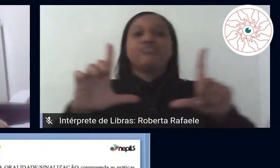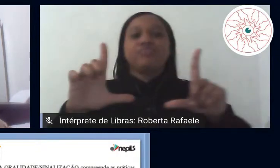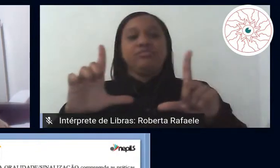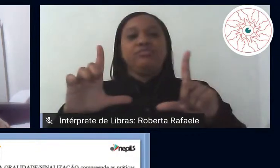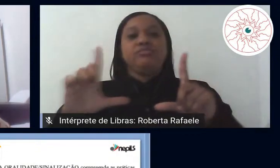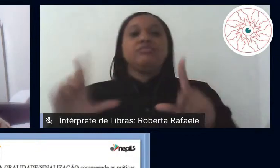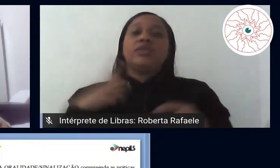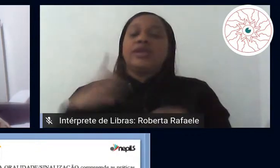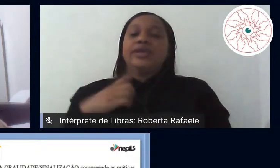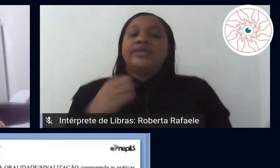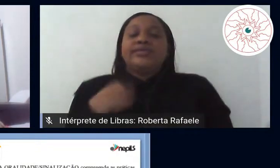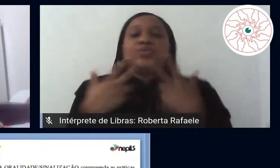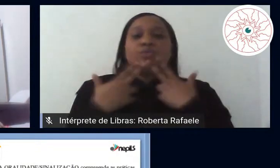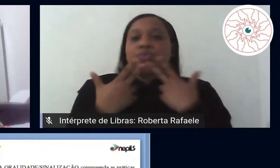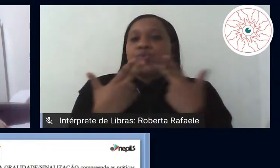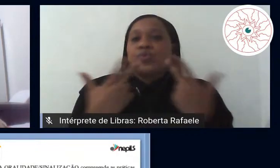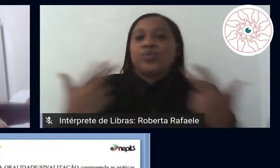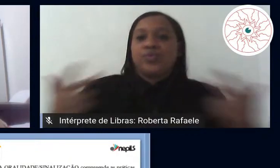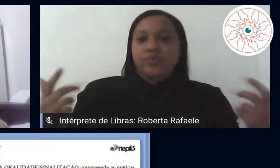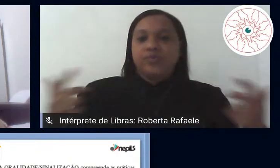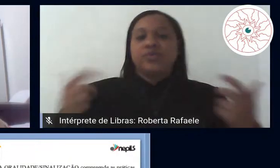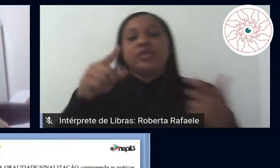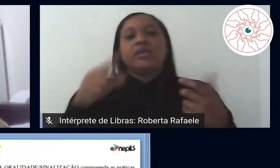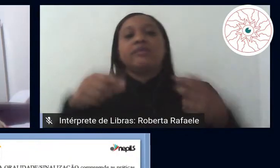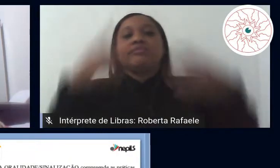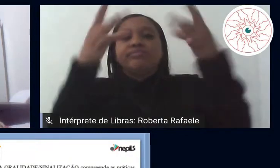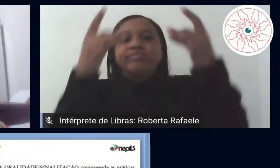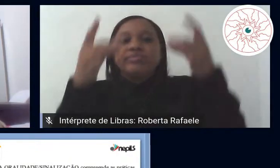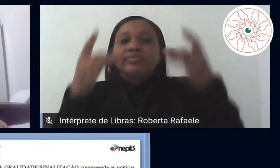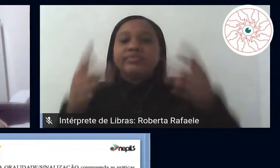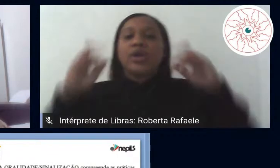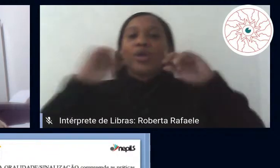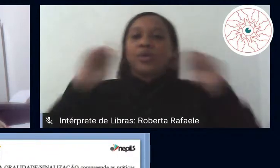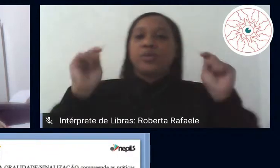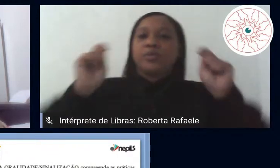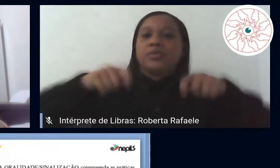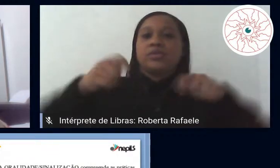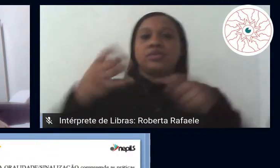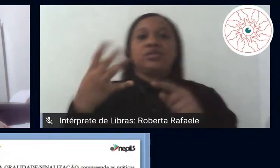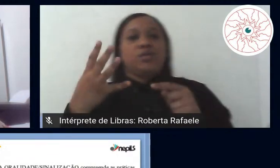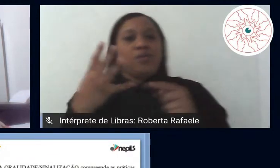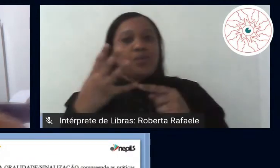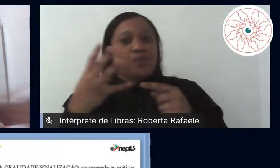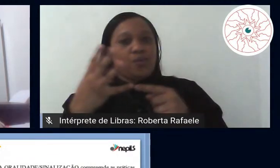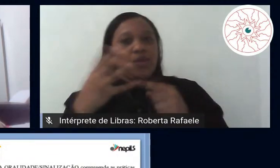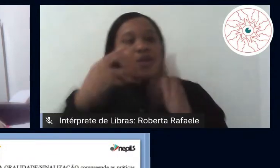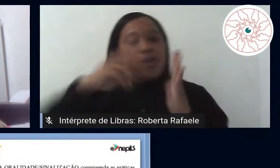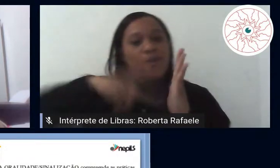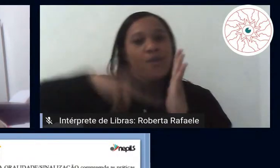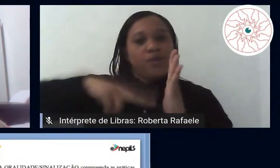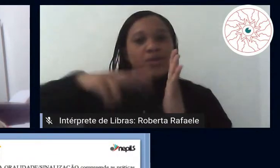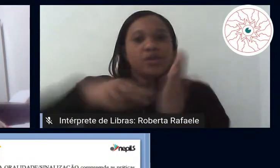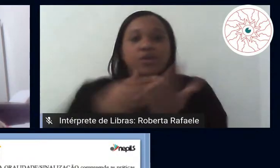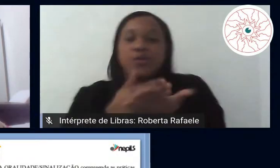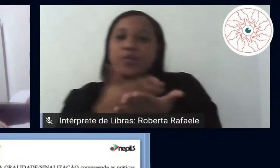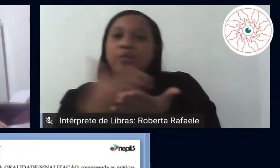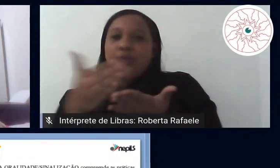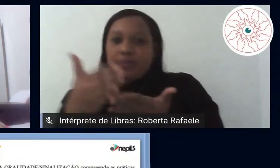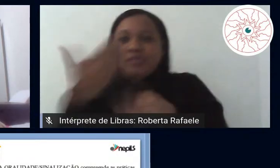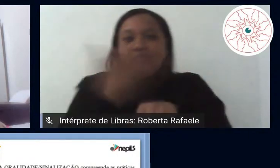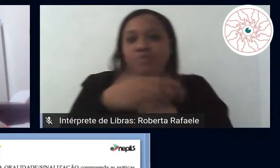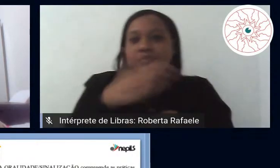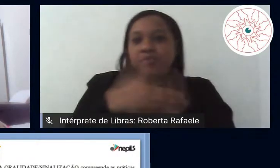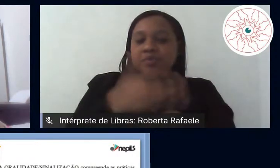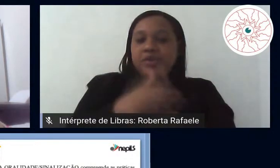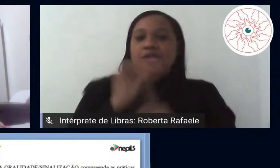temos muita novidade. Eh, descreve a a competência quatro, né, que eu li logo no começo, eh, dá exemplos de práticas sociais,